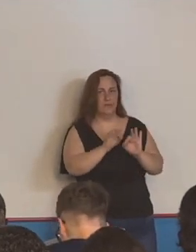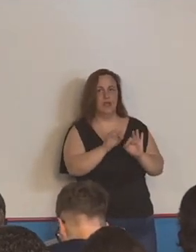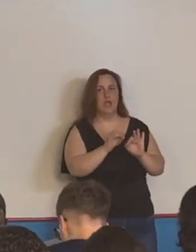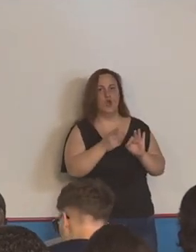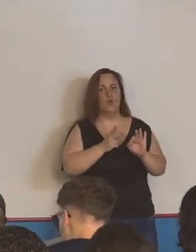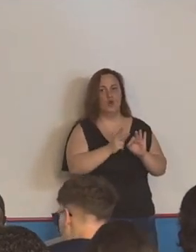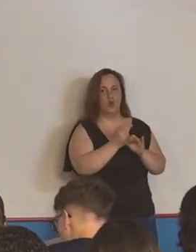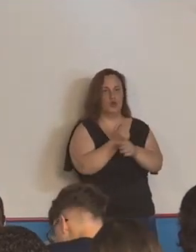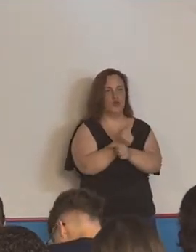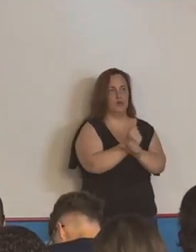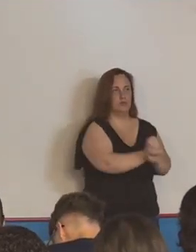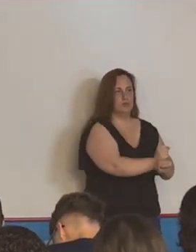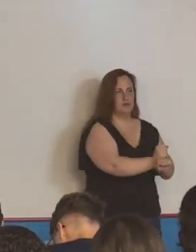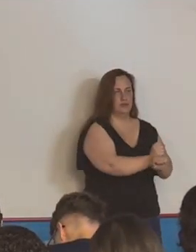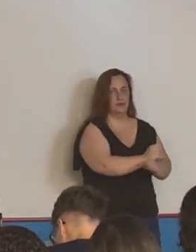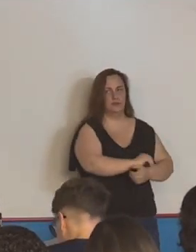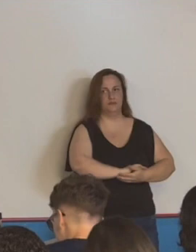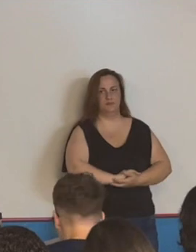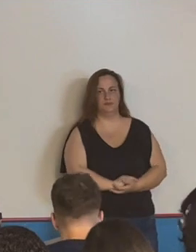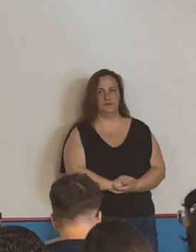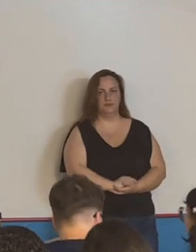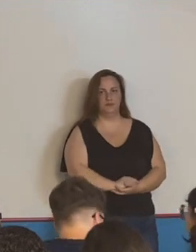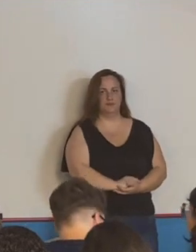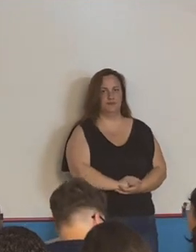da escravidão aqui no Brasil.